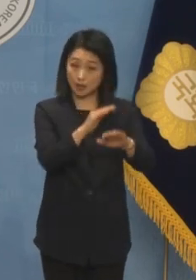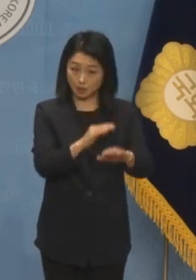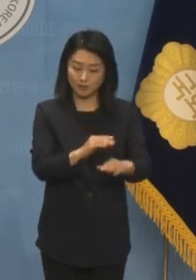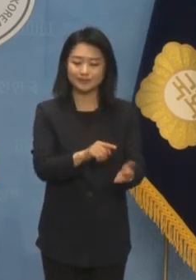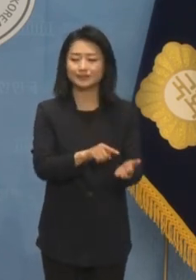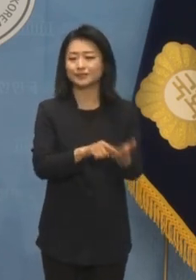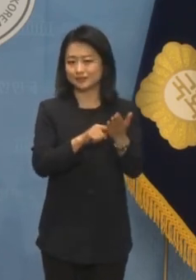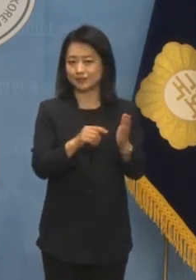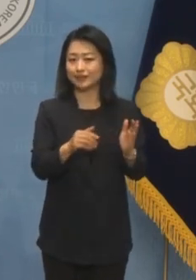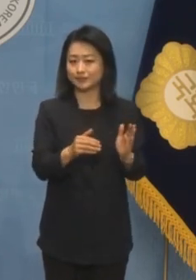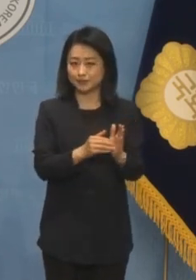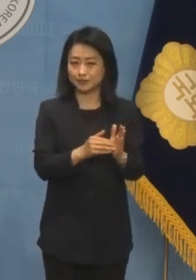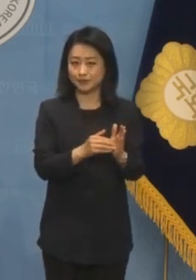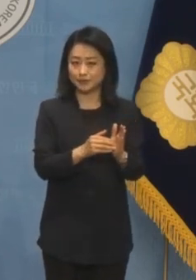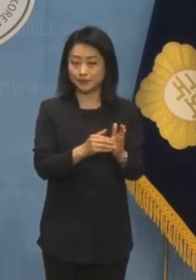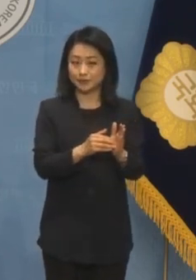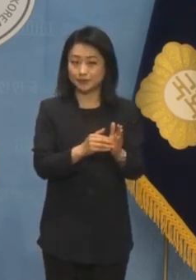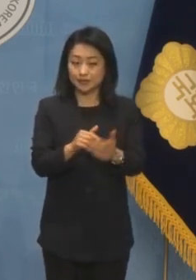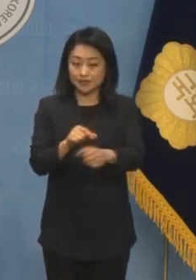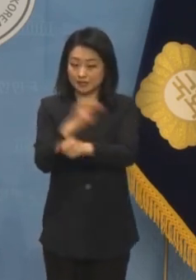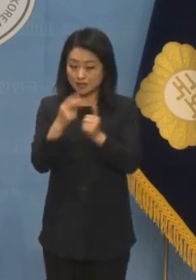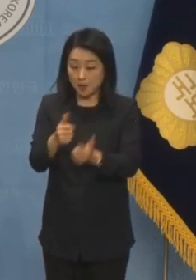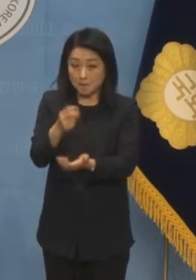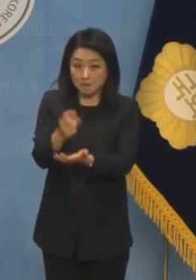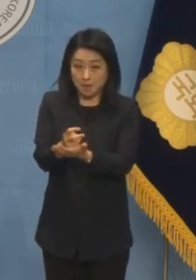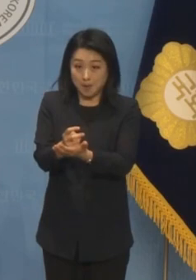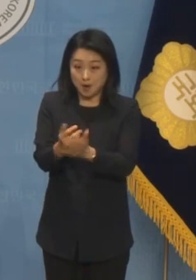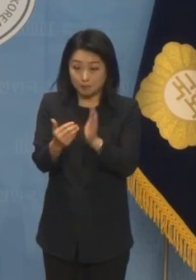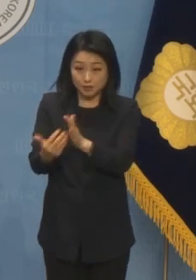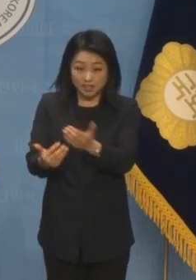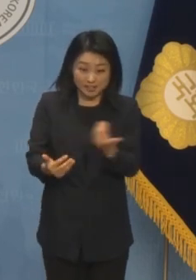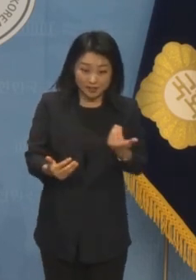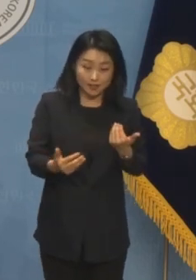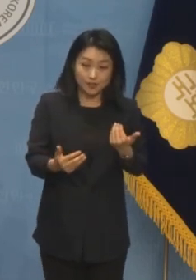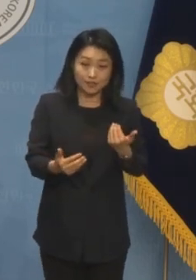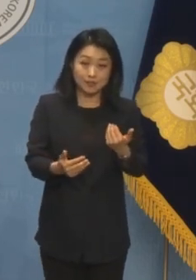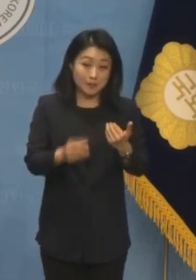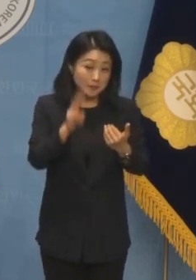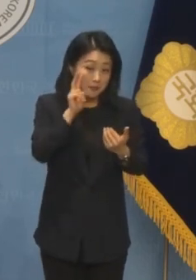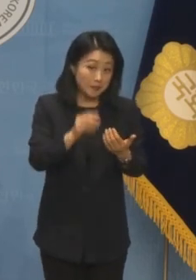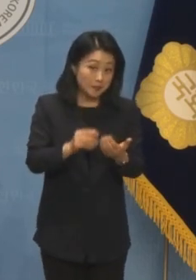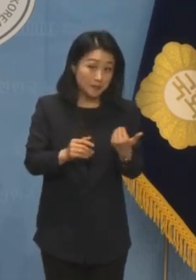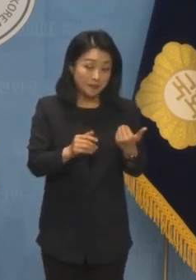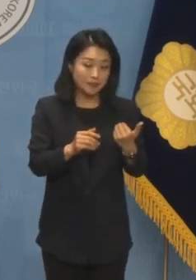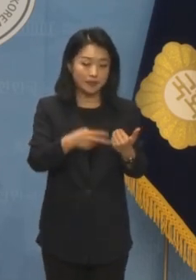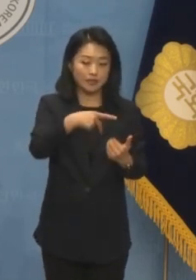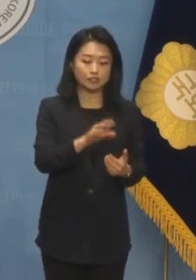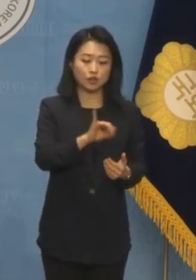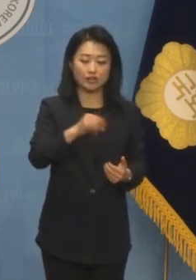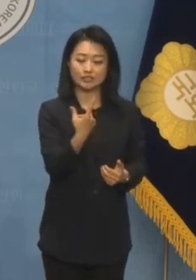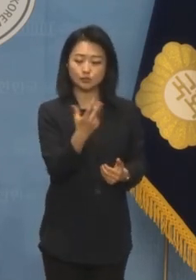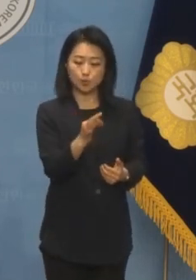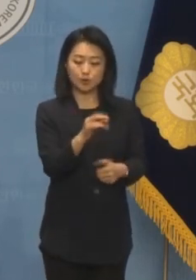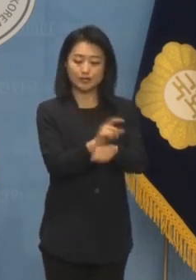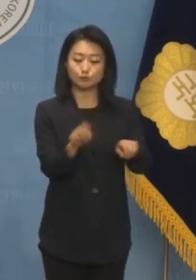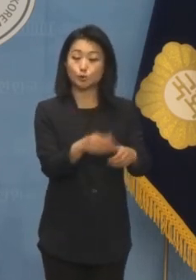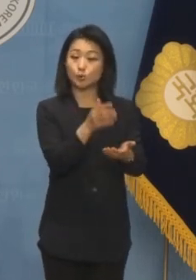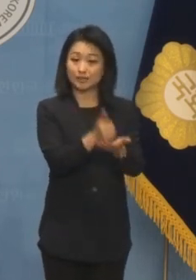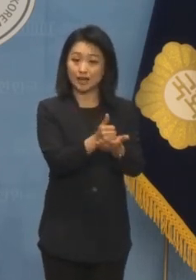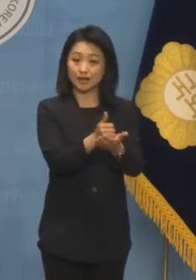있습니다. 특검법 부결 이틀 전에 성일종 국민의힘 사무총장이 대통령이 문제가